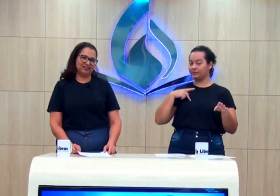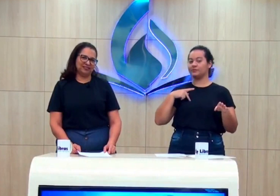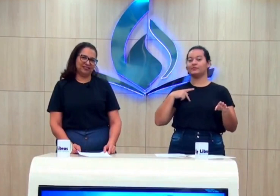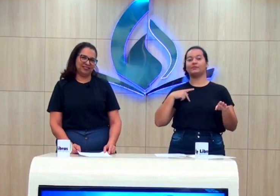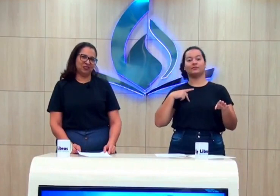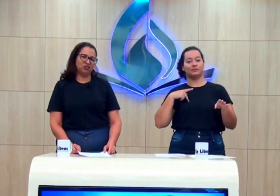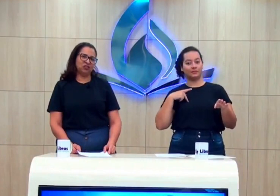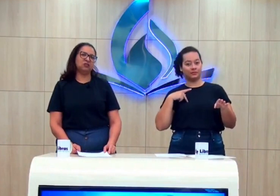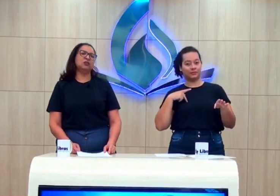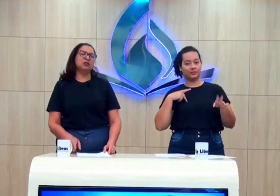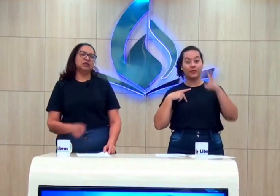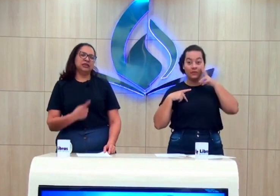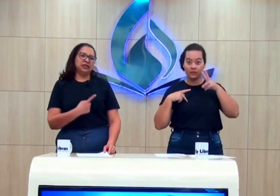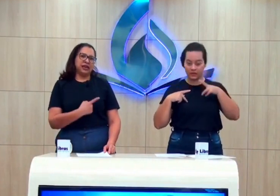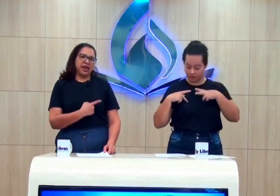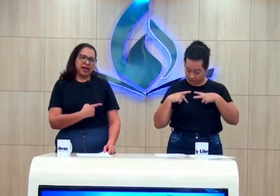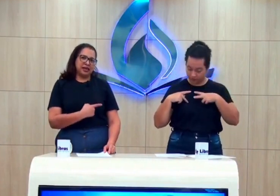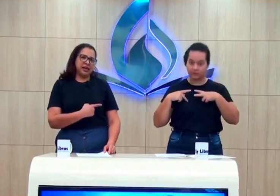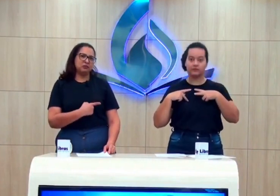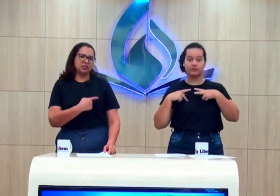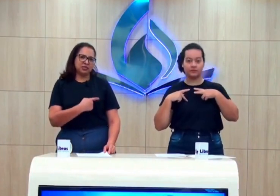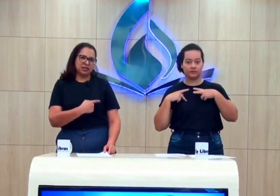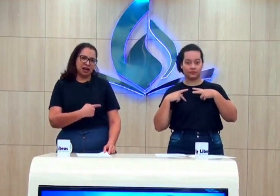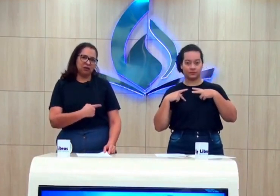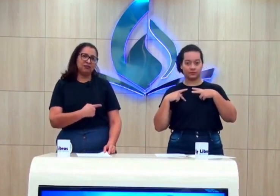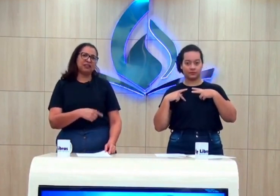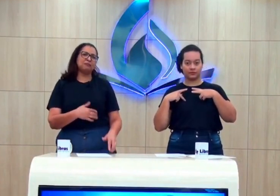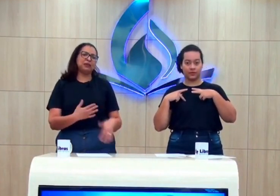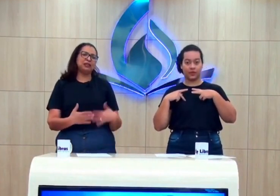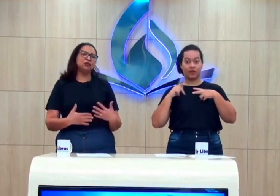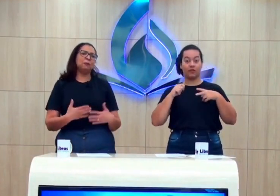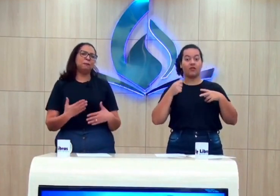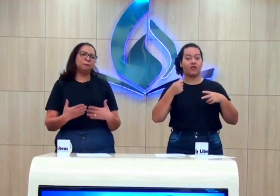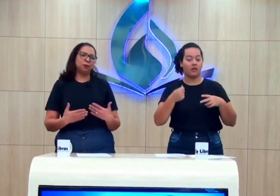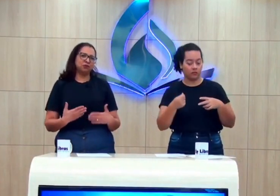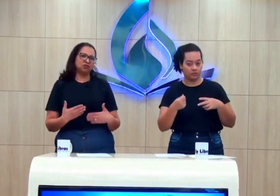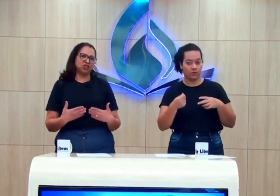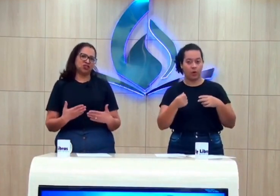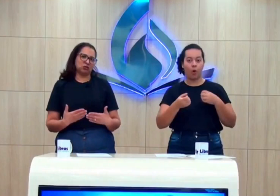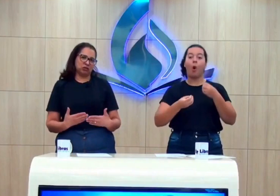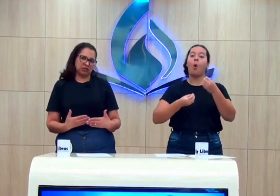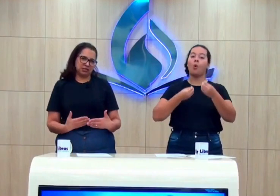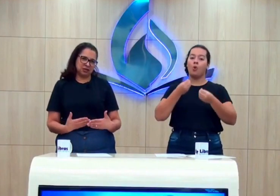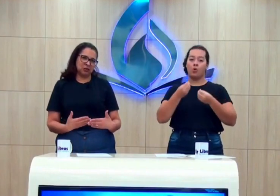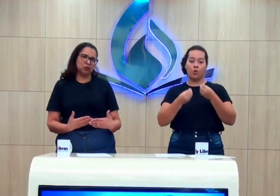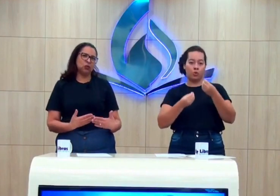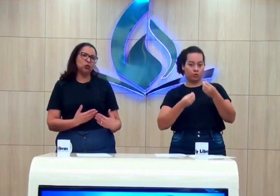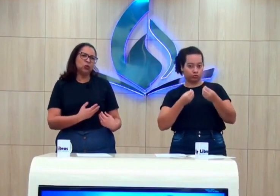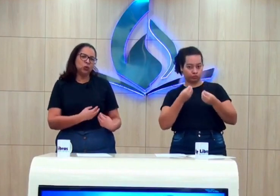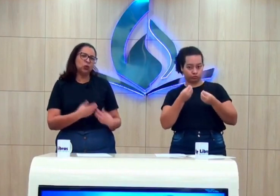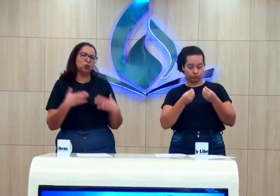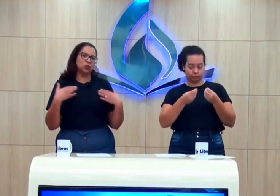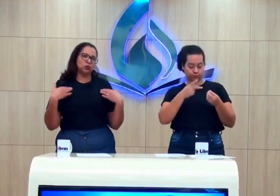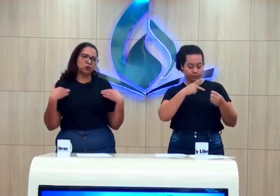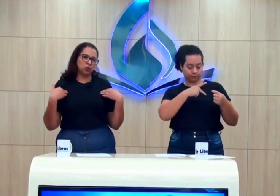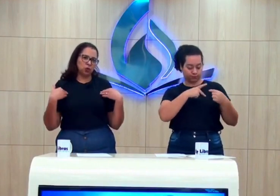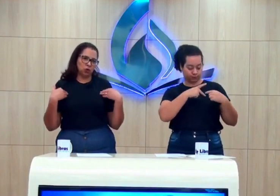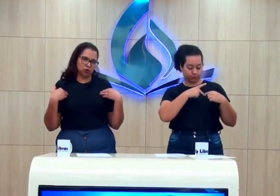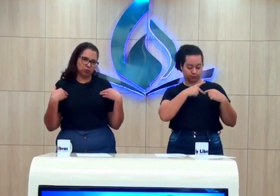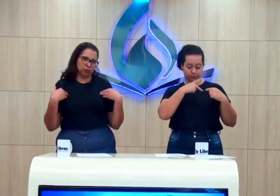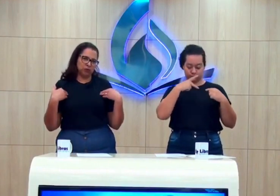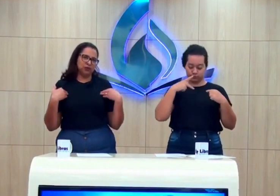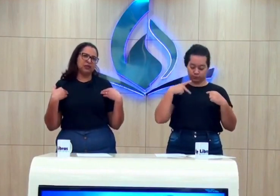Pastor. Vocês viram que é o sinal e vai depender do ponto de articulação